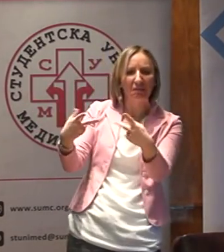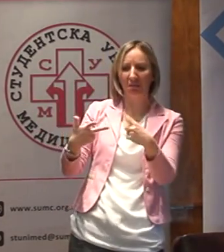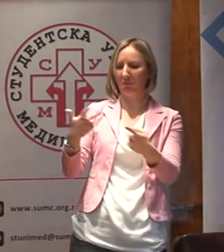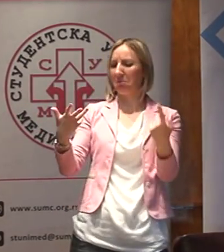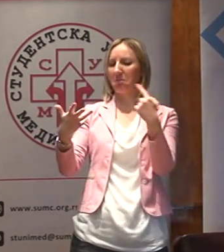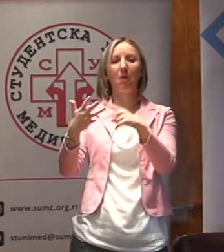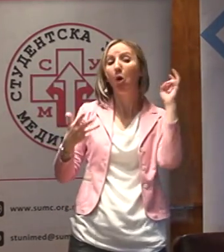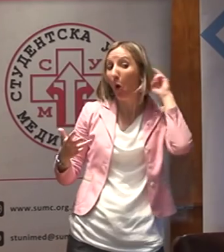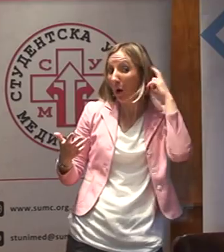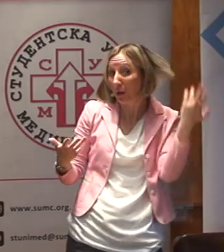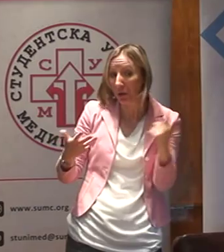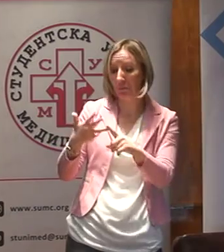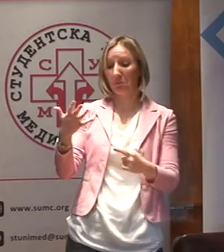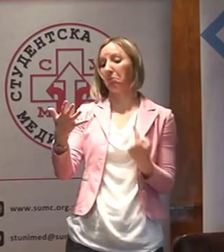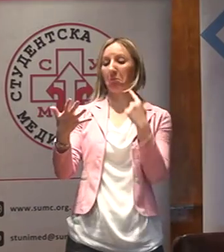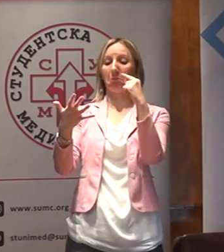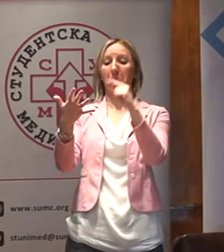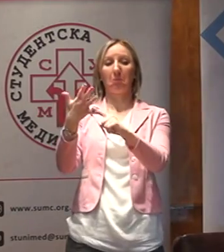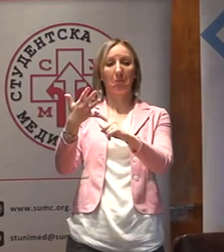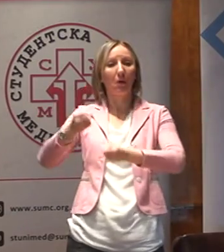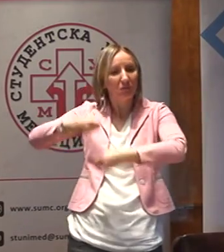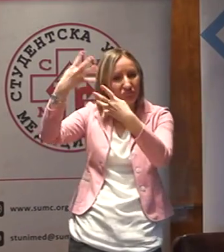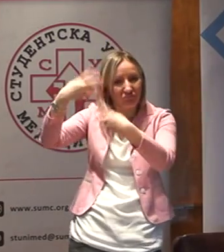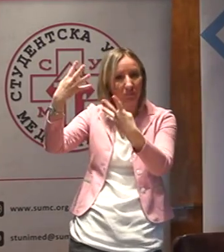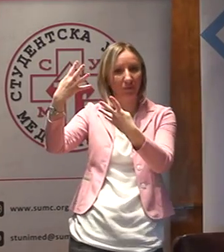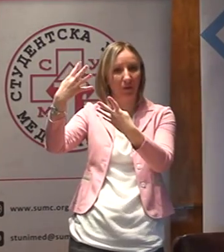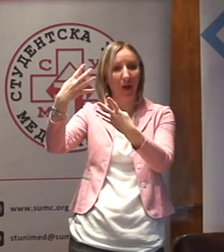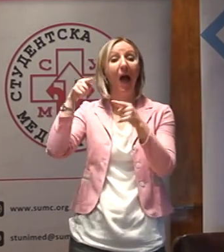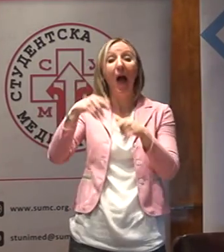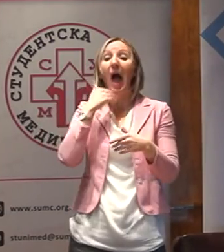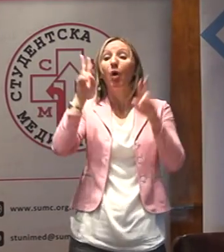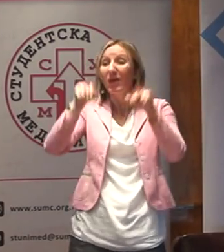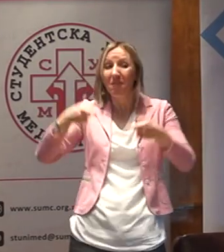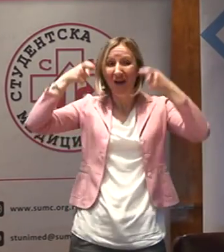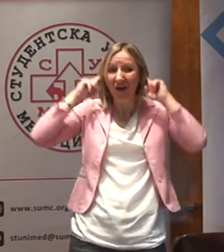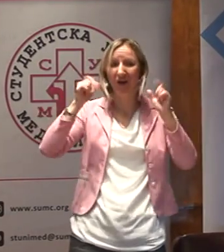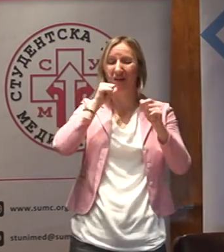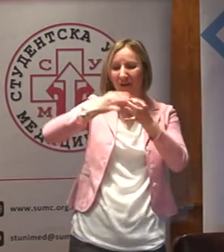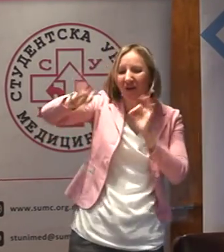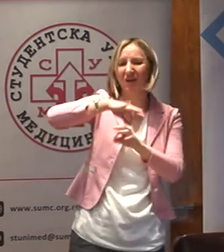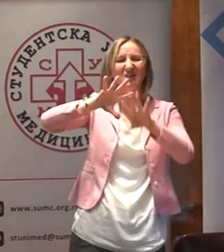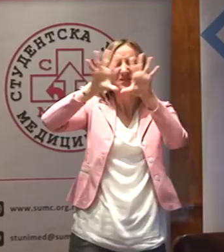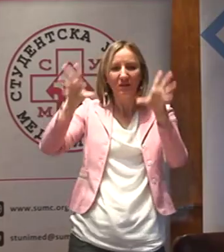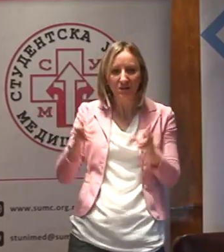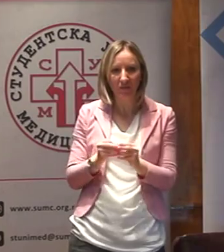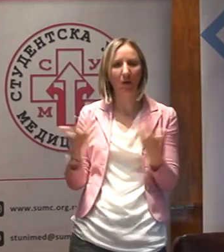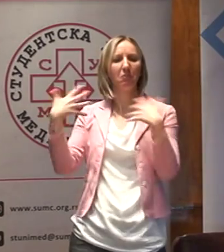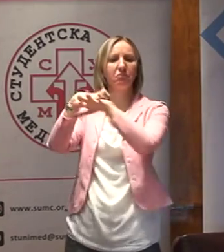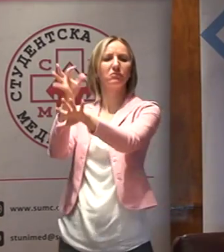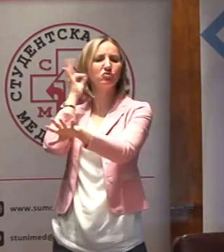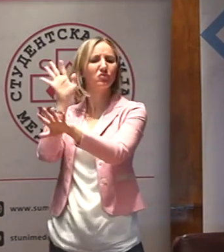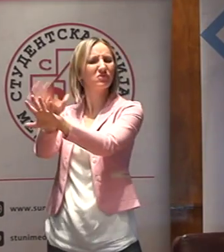petlje, titlovi u realnom vremenu, koklearni implant. I ako imaju sve